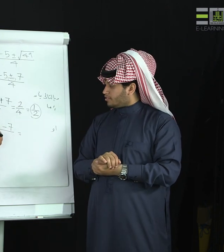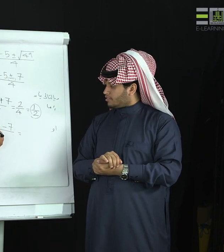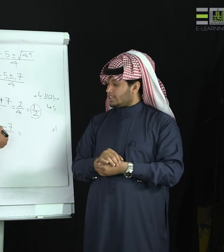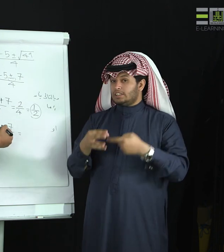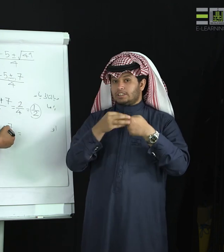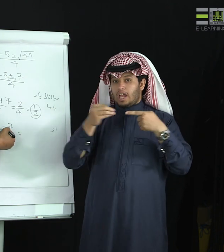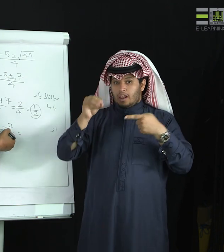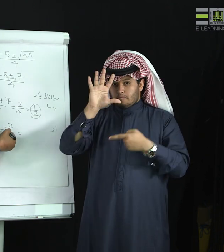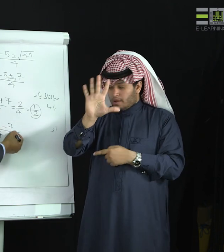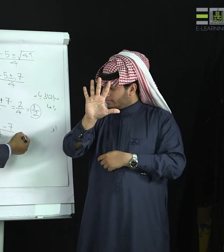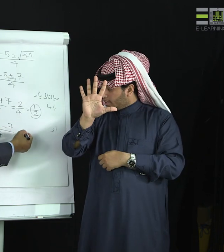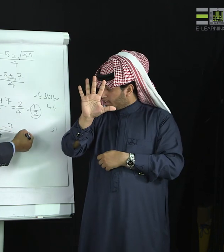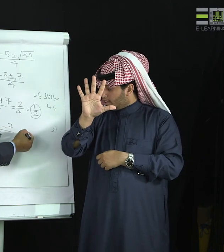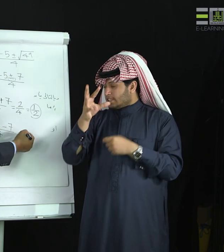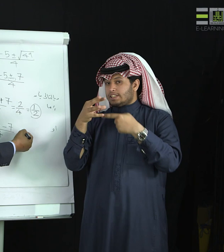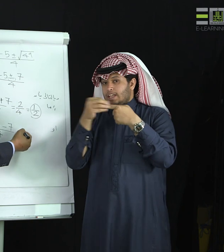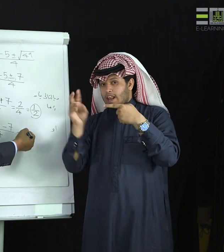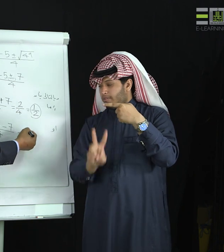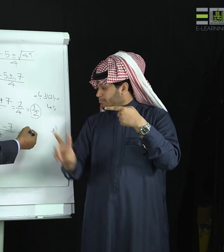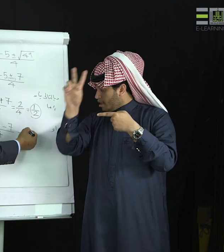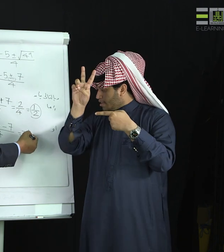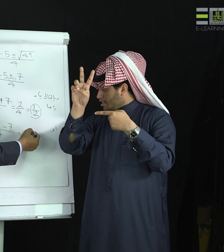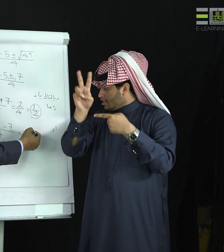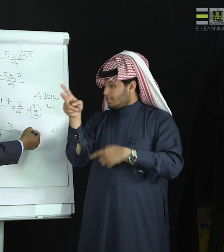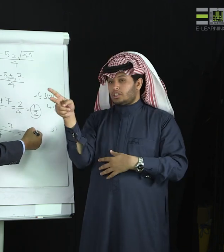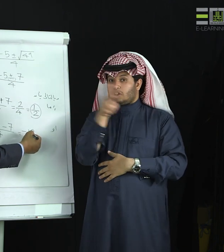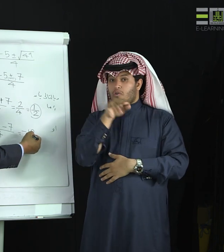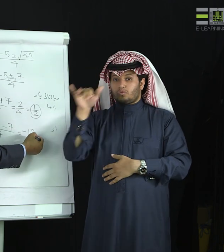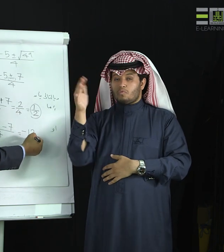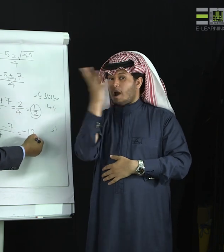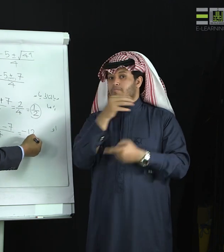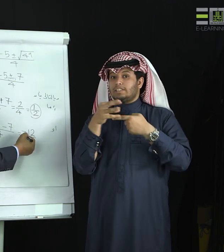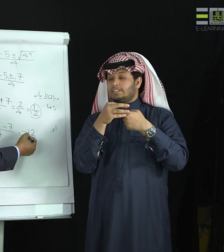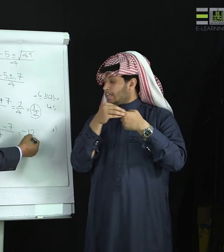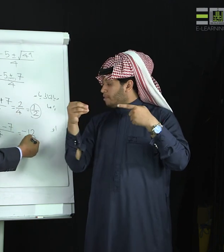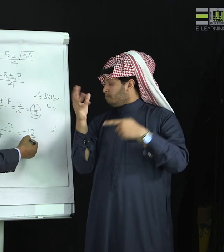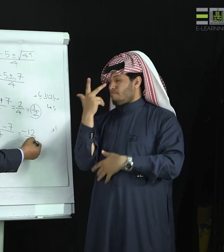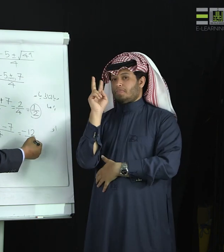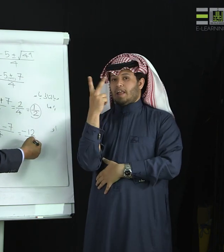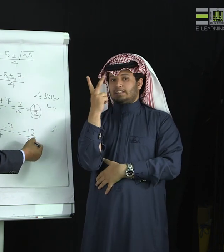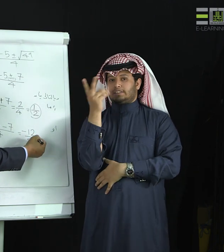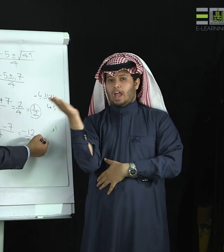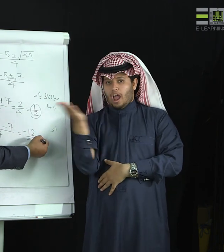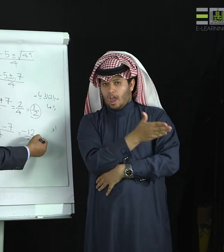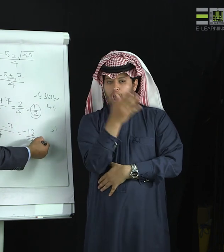سالب 5 وسالب 7 يبقى سالب 12 على